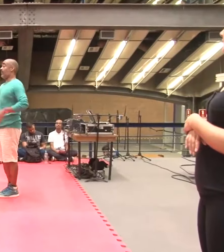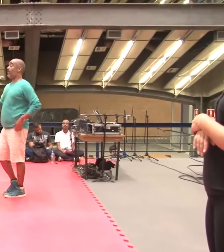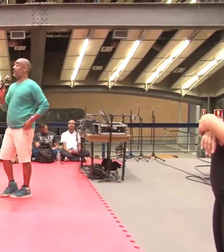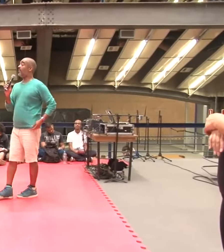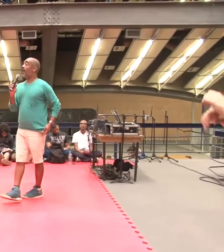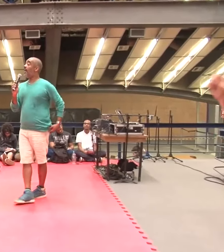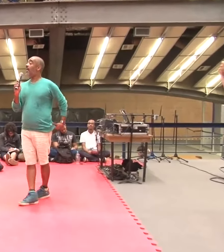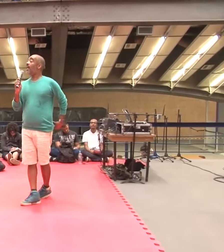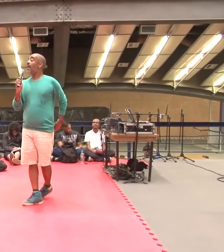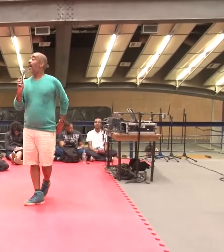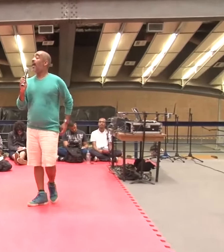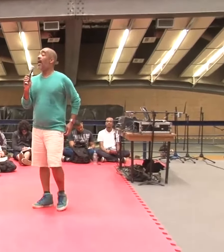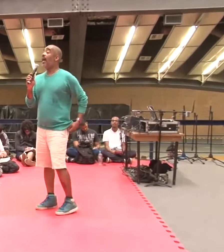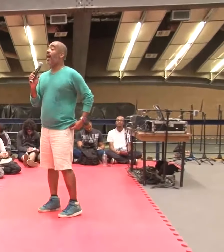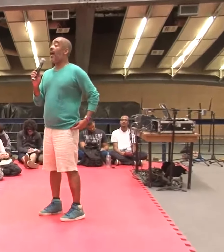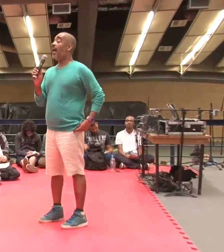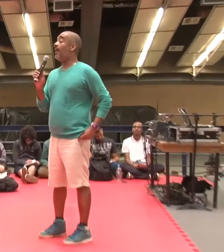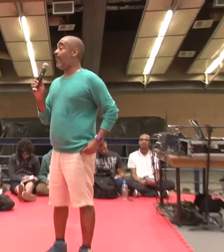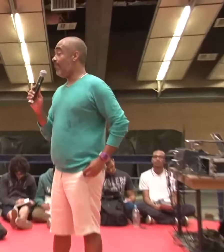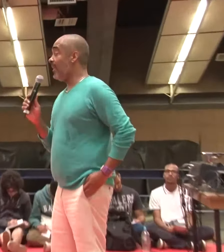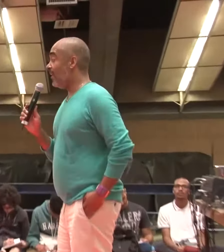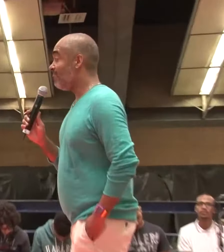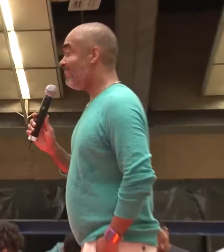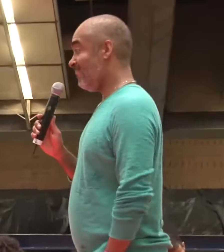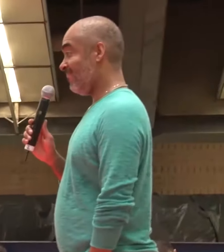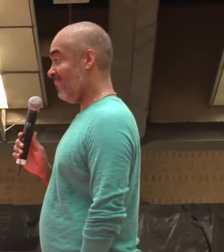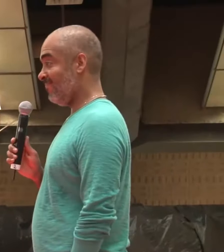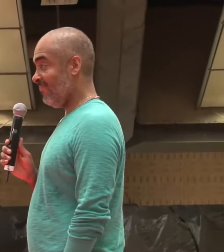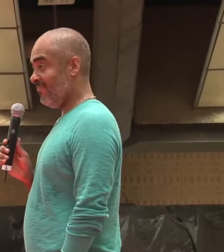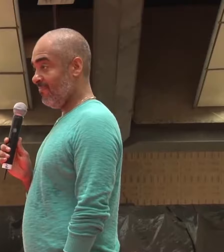Eu posso imaginar a Pombinha.